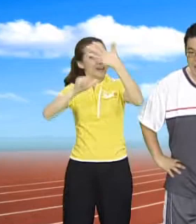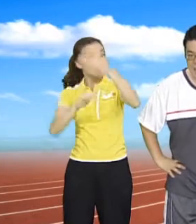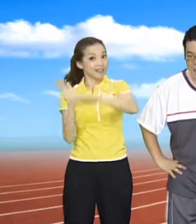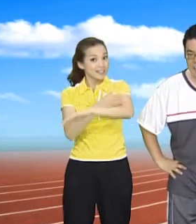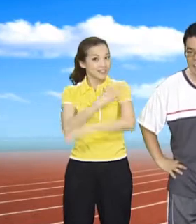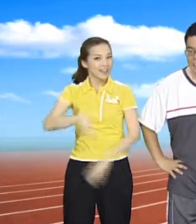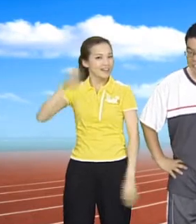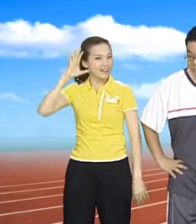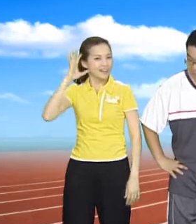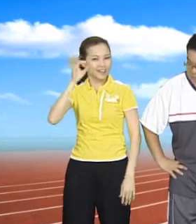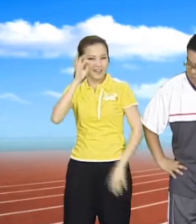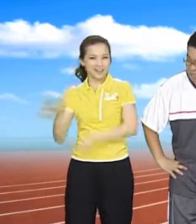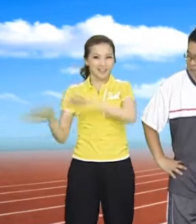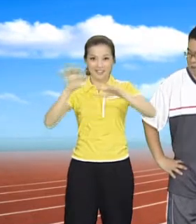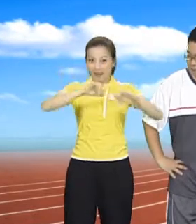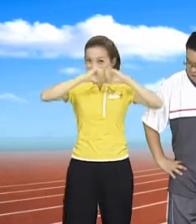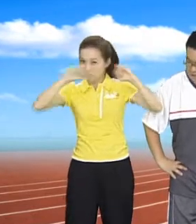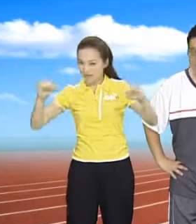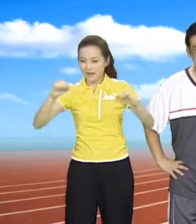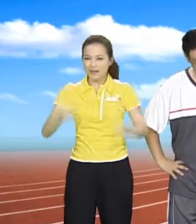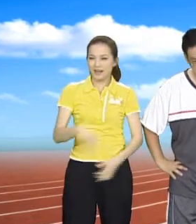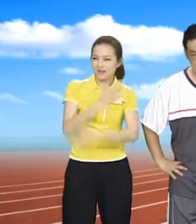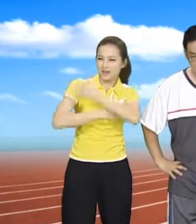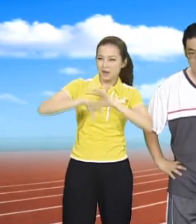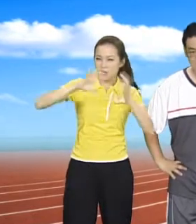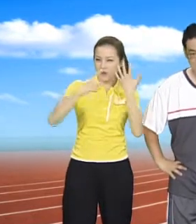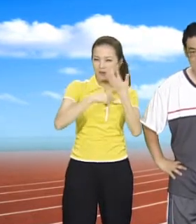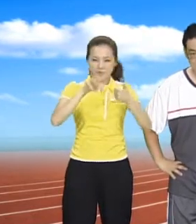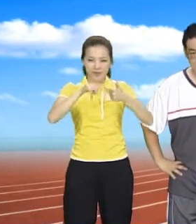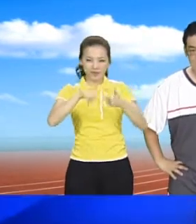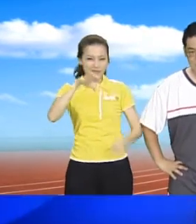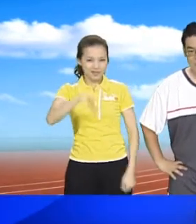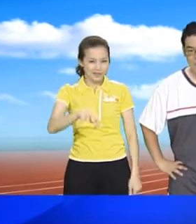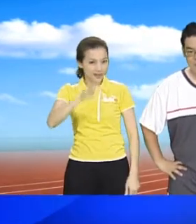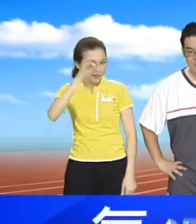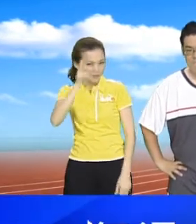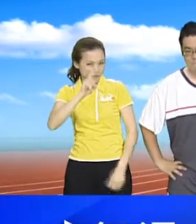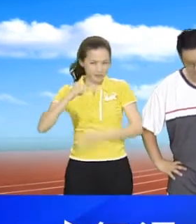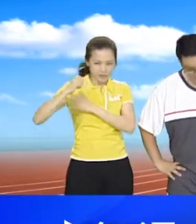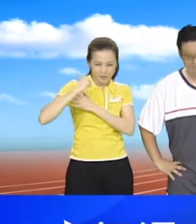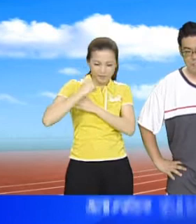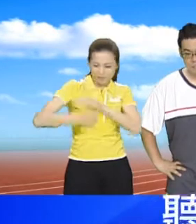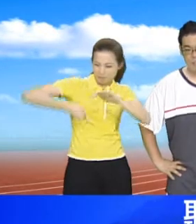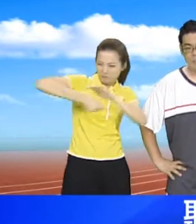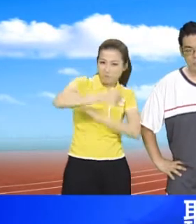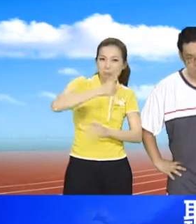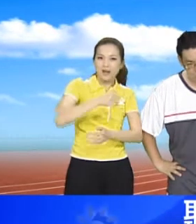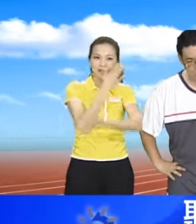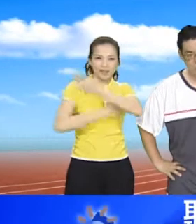月起，听听看将带你走进中华队新将国手们的训练基地，看看新将国手们如何